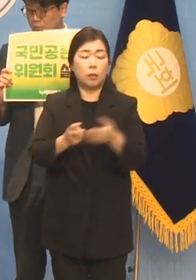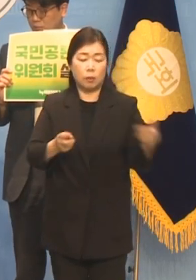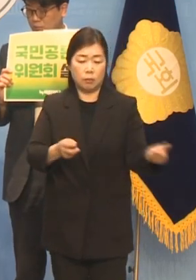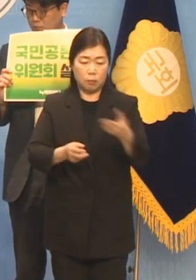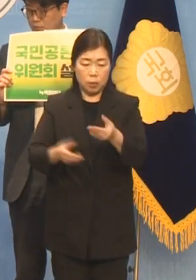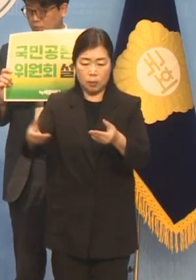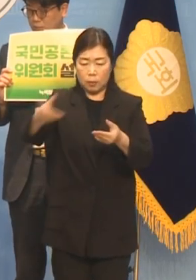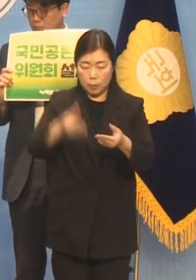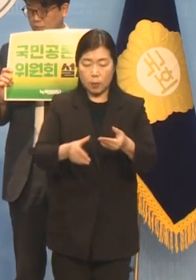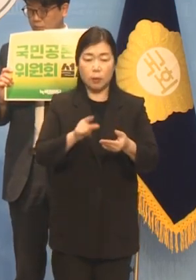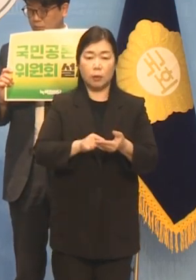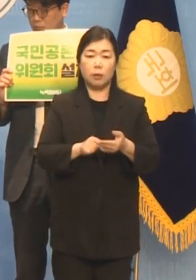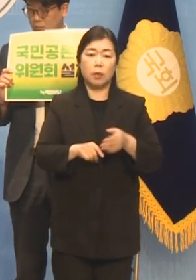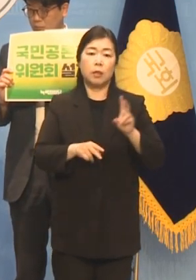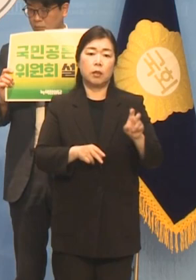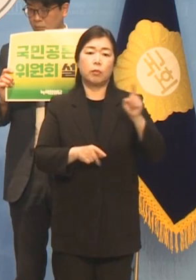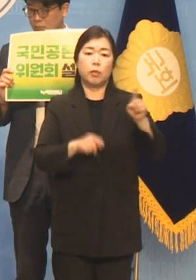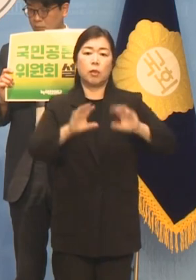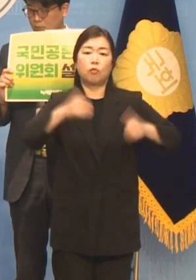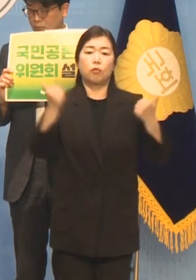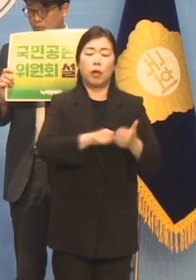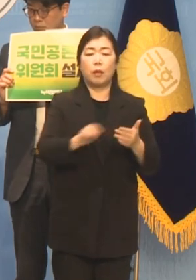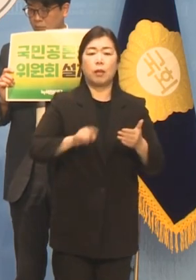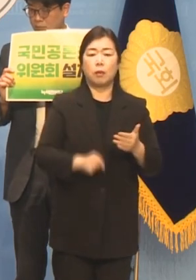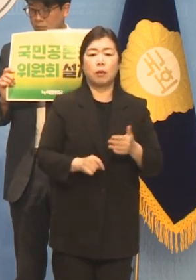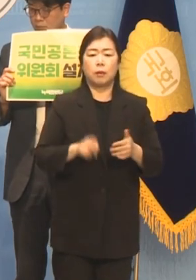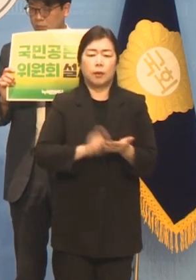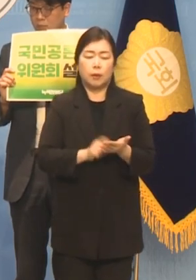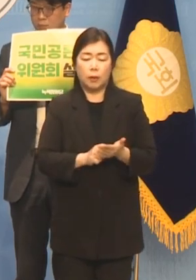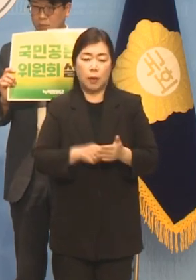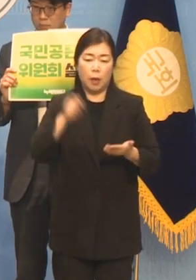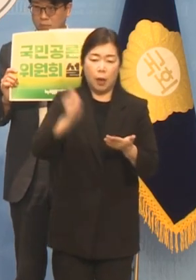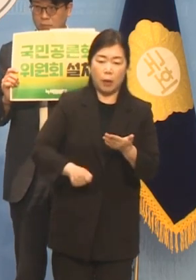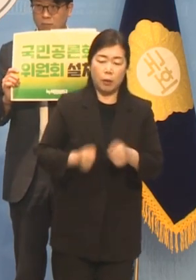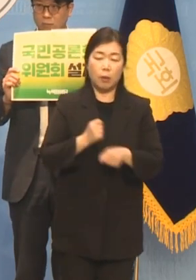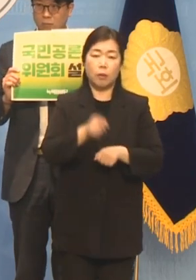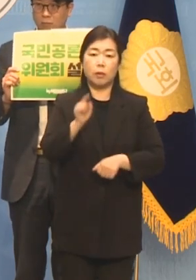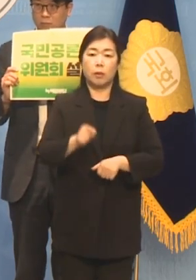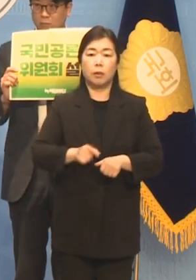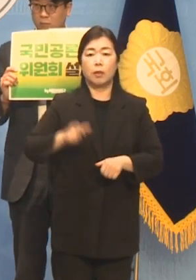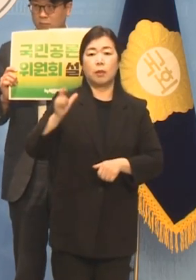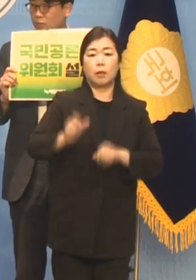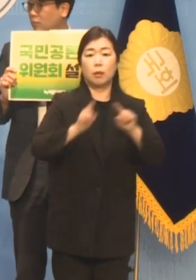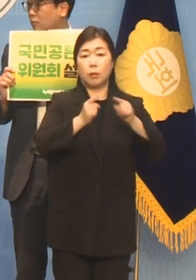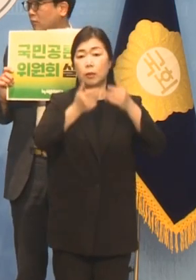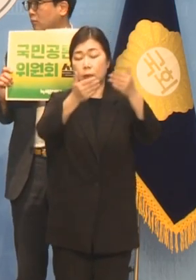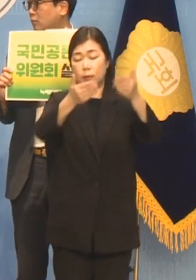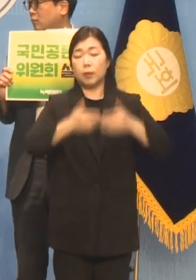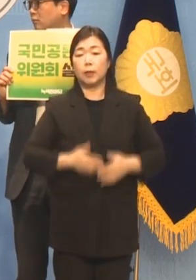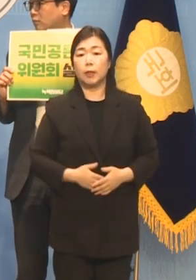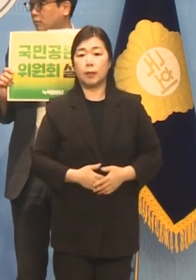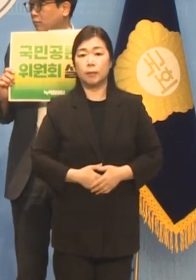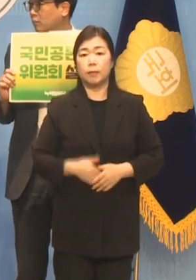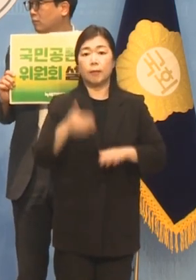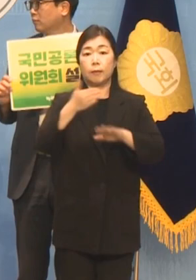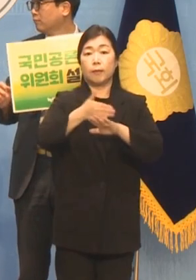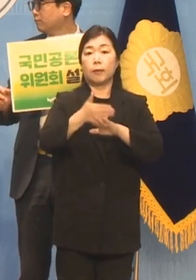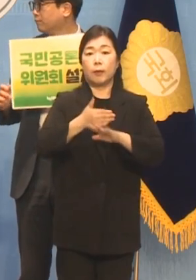공공의대를 포함해 21대 국회에서 즉시 처리할 것을 강력히 요청드리는 바입니다.